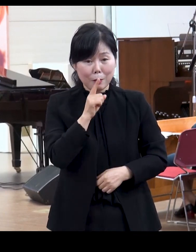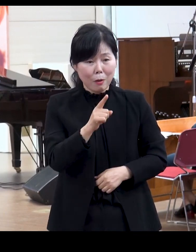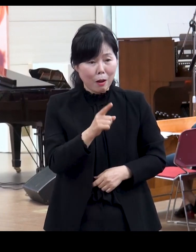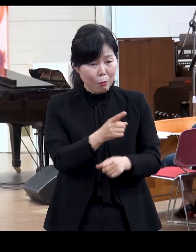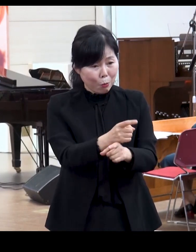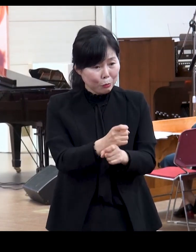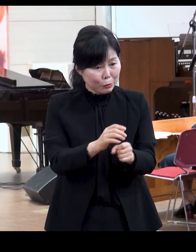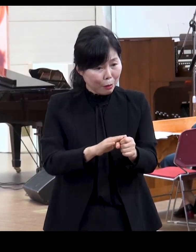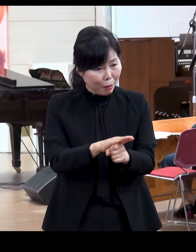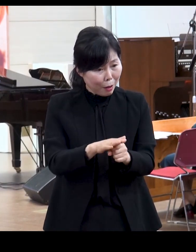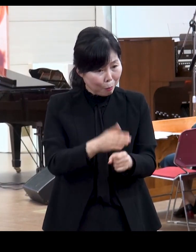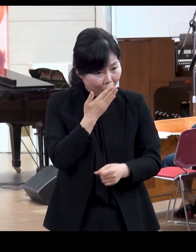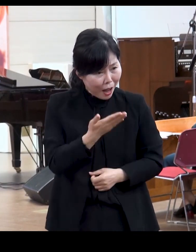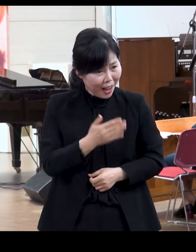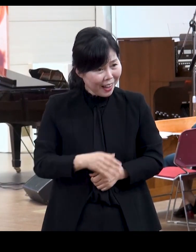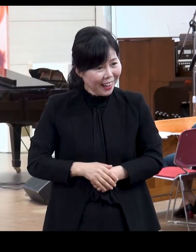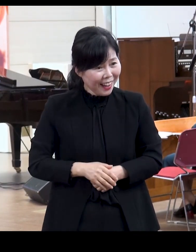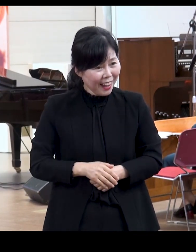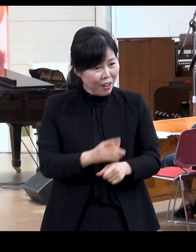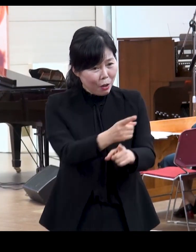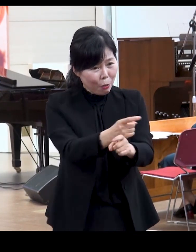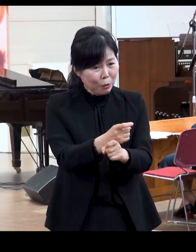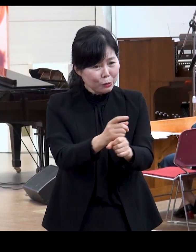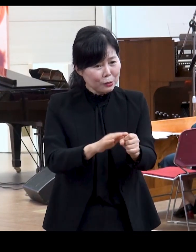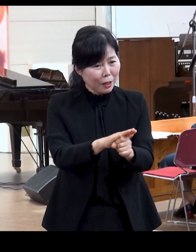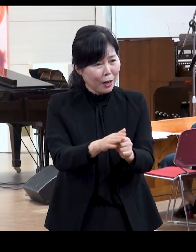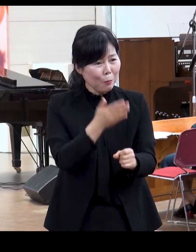원수를 어떻게 사랑할 수 있습니까?